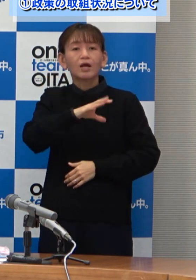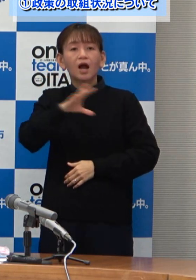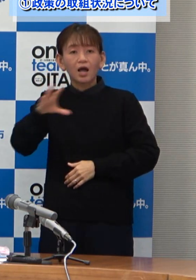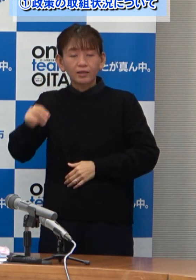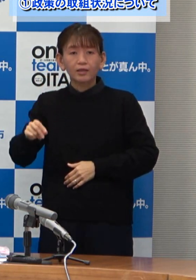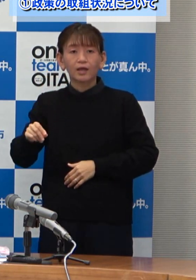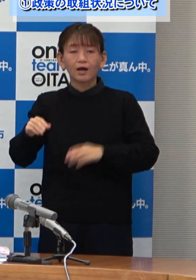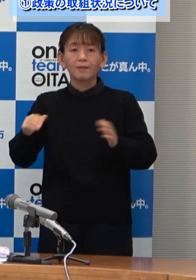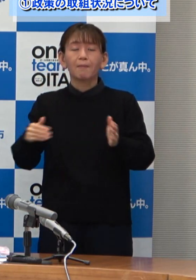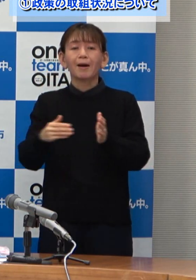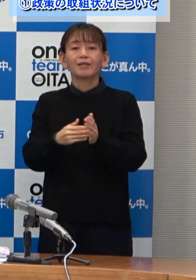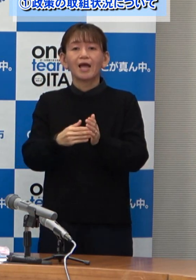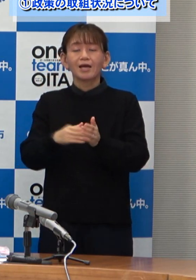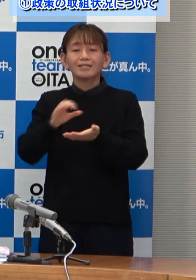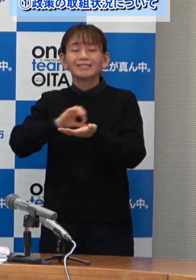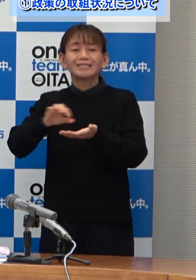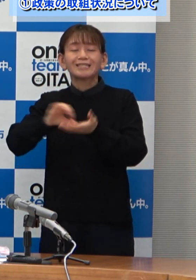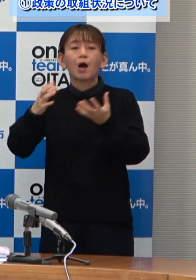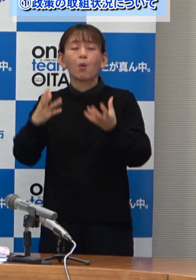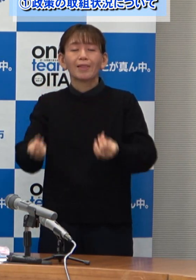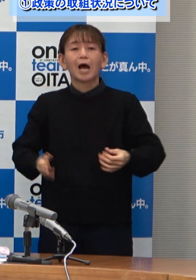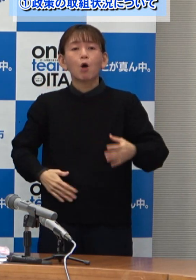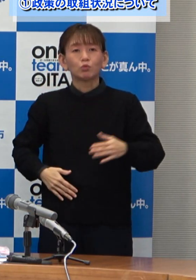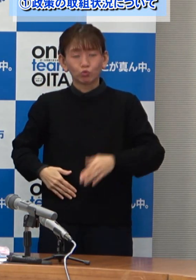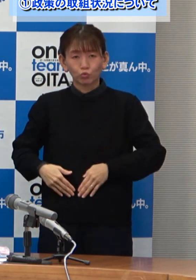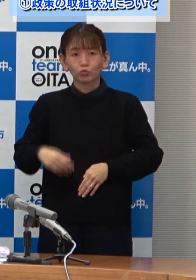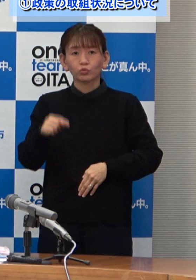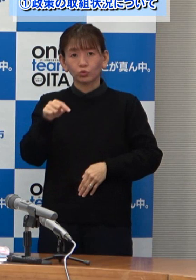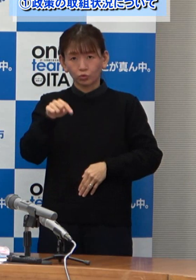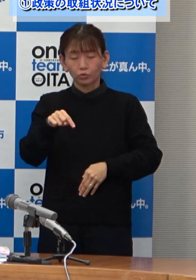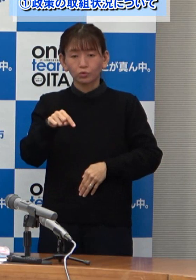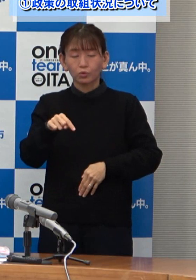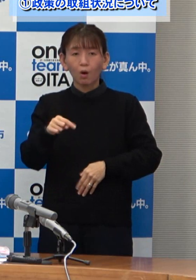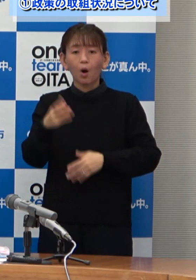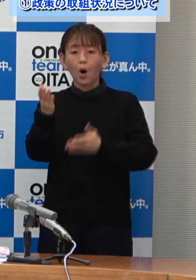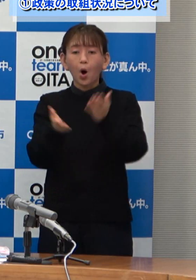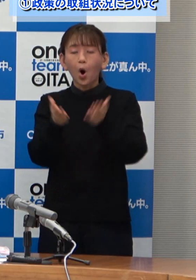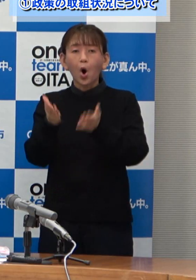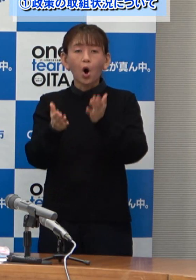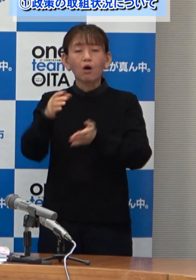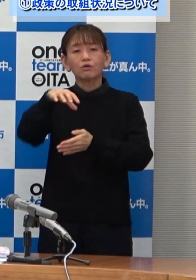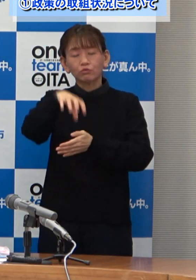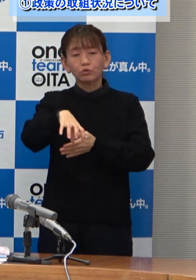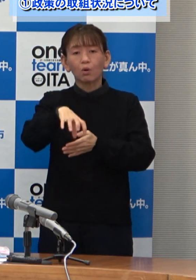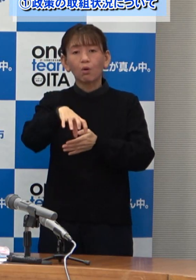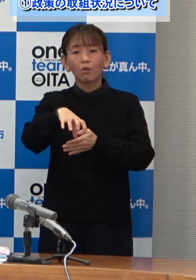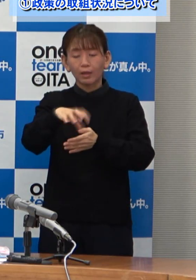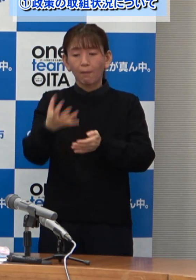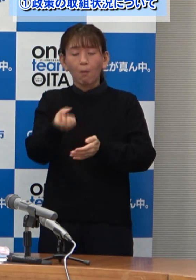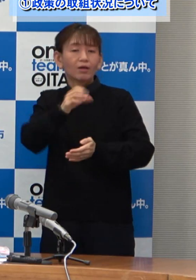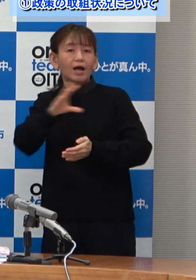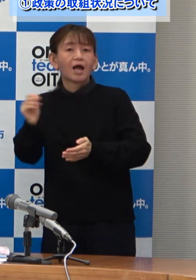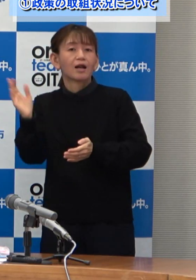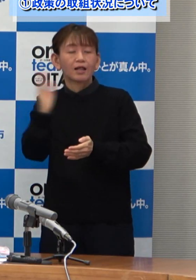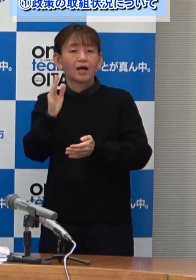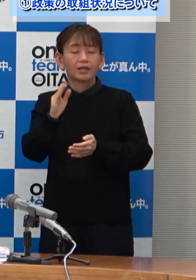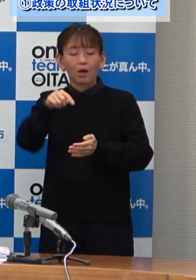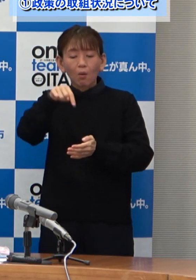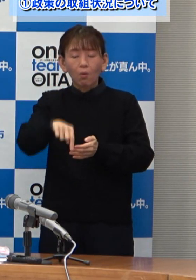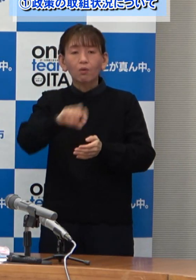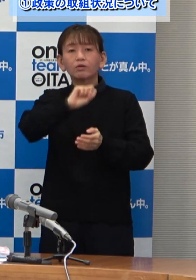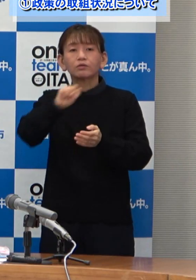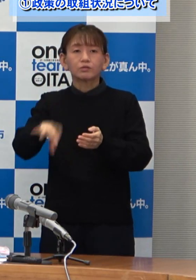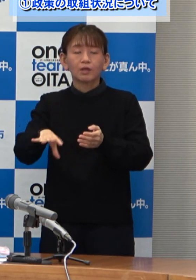いた使用済みオムを保育書等でま処分すると自衛処分という